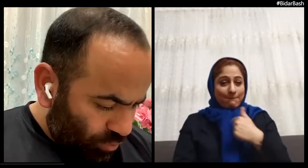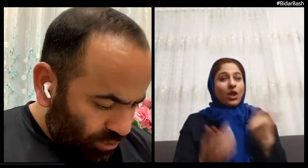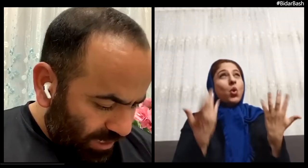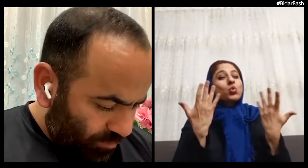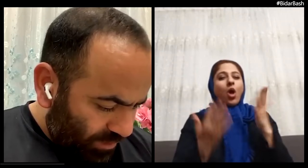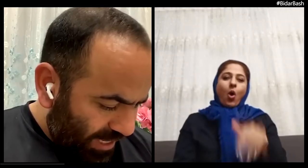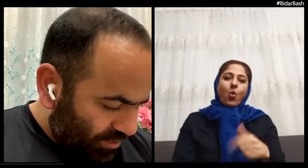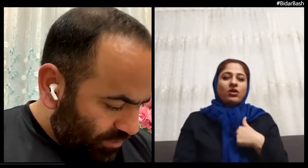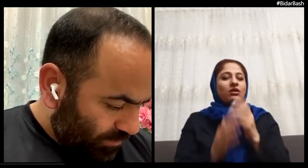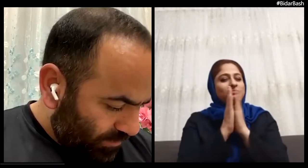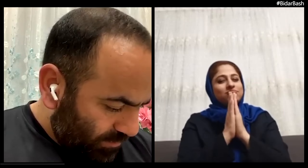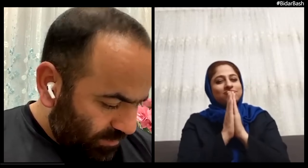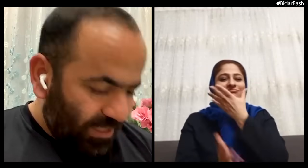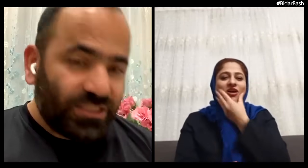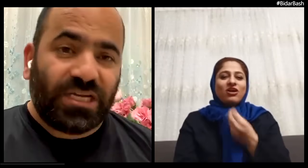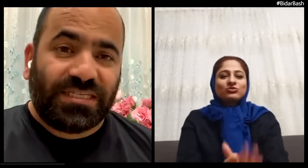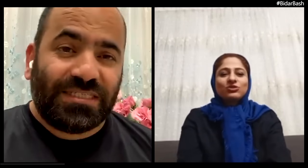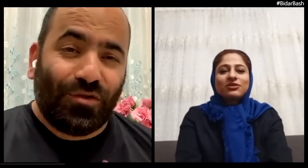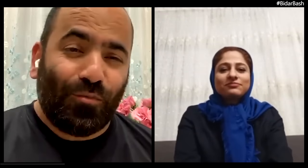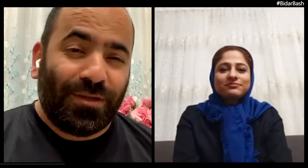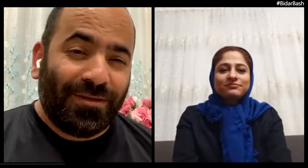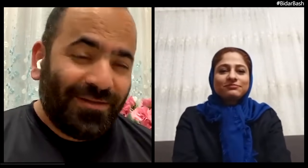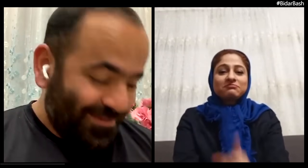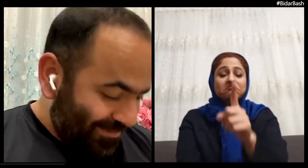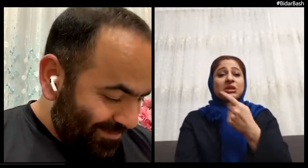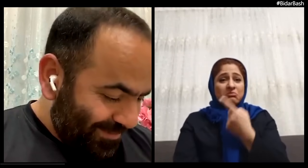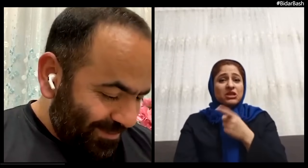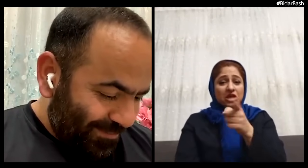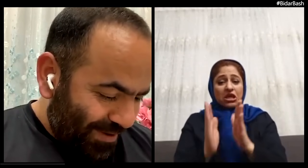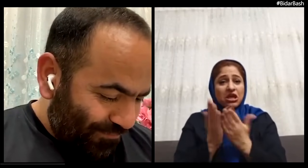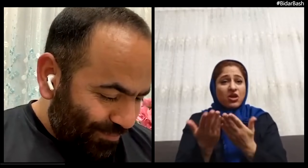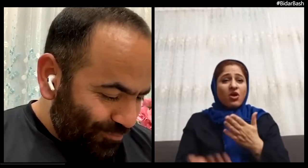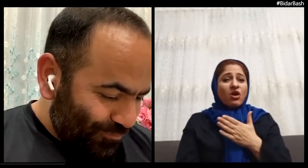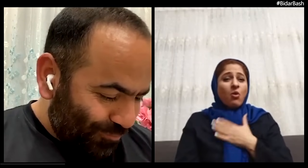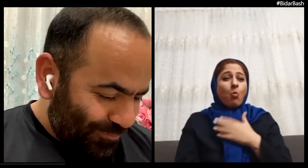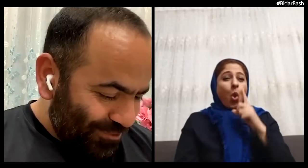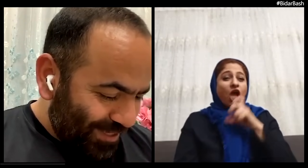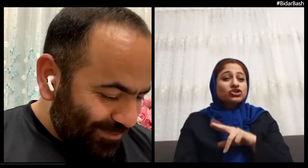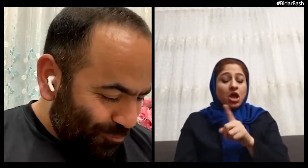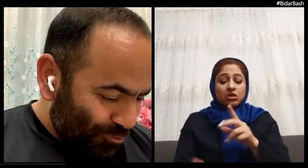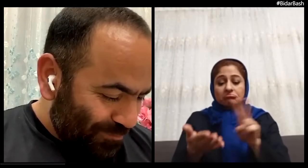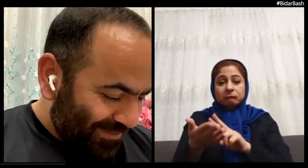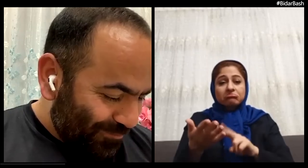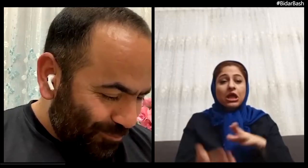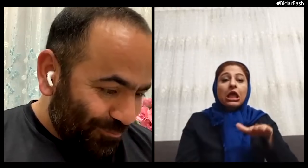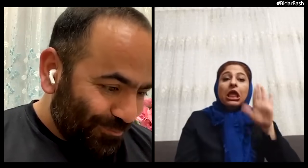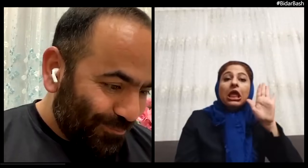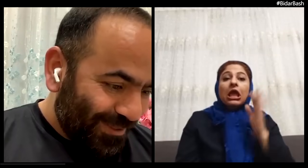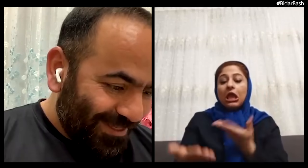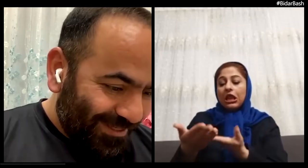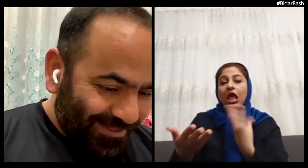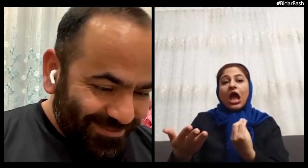چقدر این مناجات شعبانی عجیب، چقدر جذابه، این مفاهیمش رو میخونی چقدر خوشمزه با